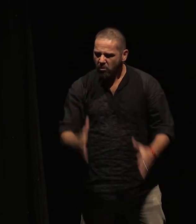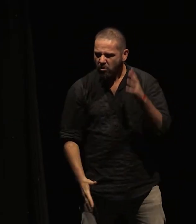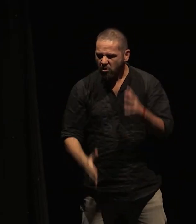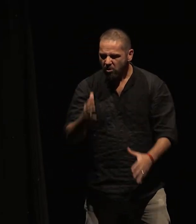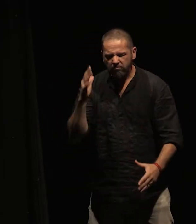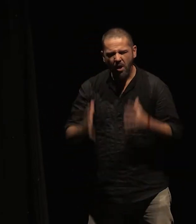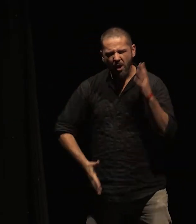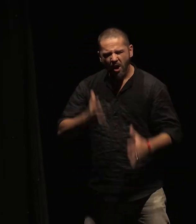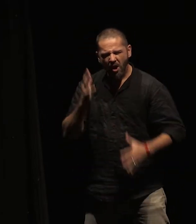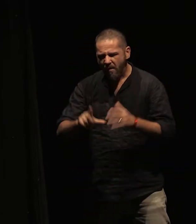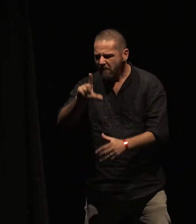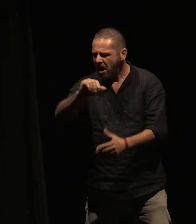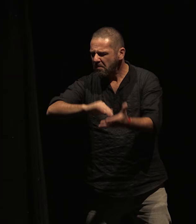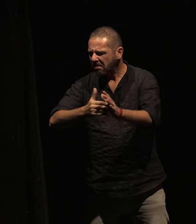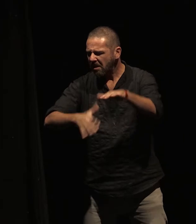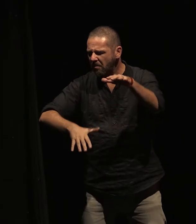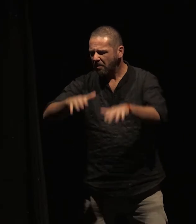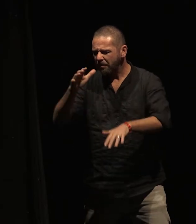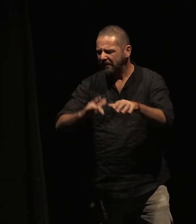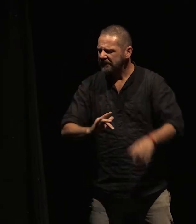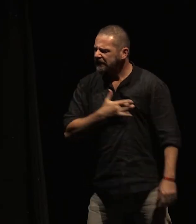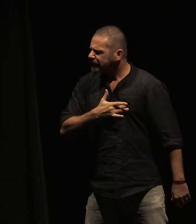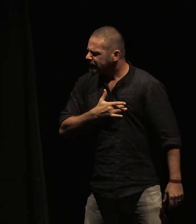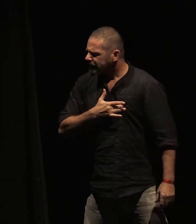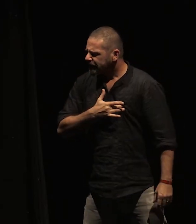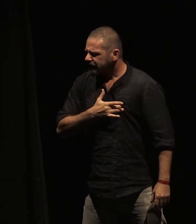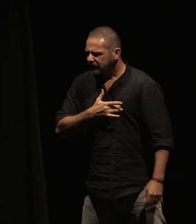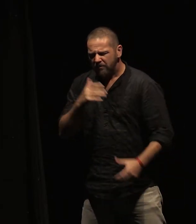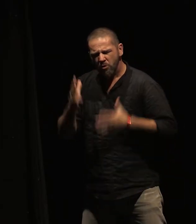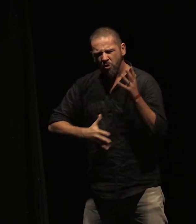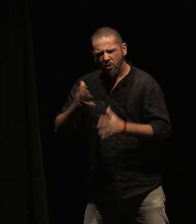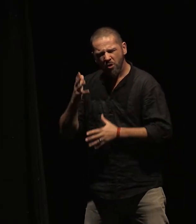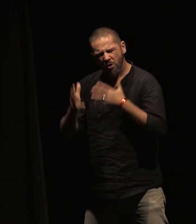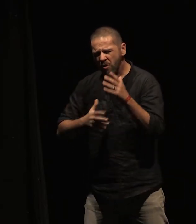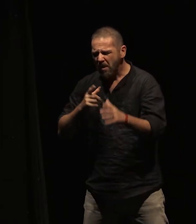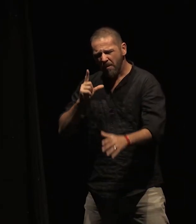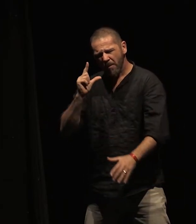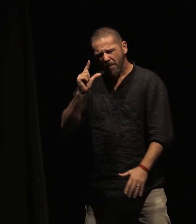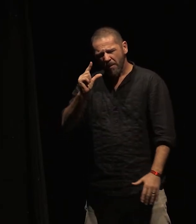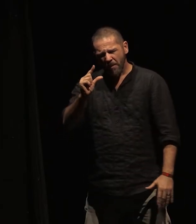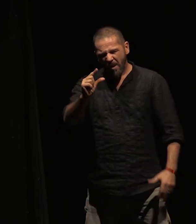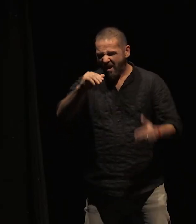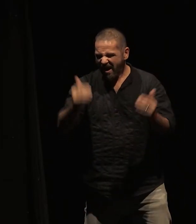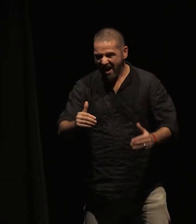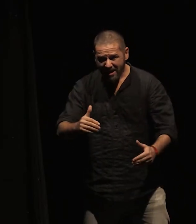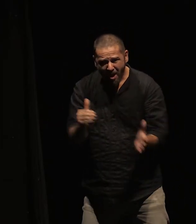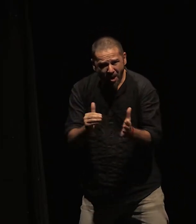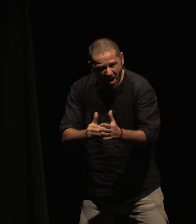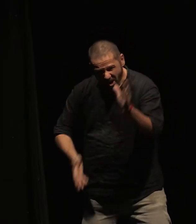mètres environ. Il faisait pitié. Il s'arrêta. « Cours encore. » Il reprit sa course bravalant, sa